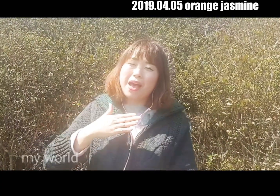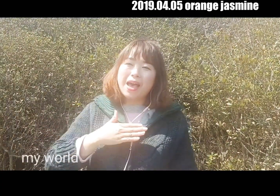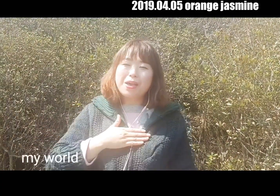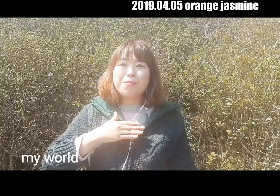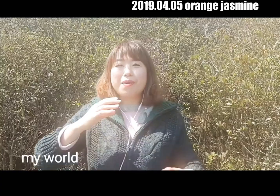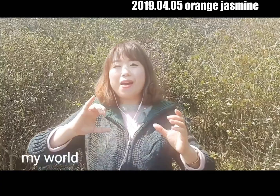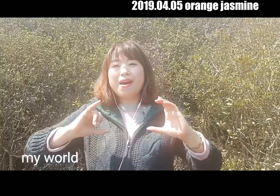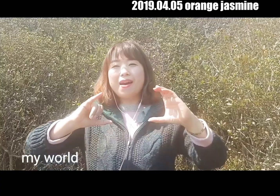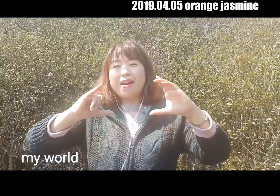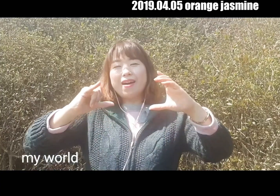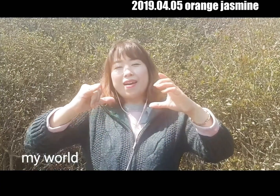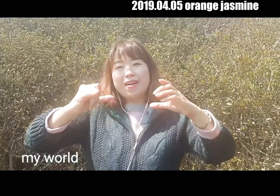My